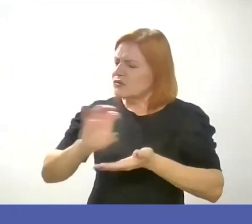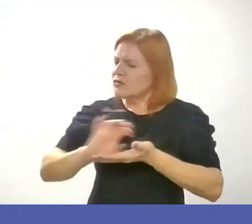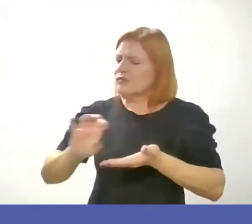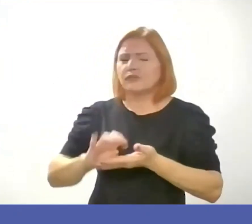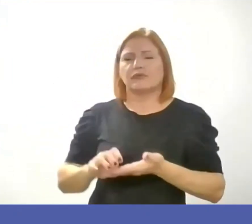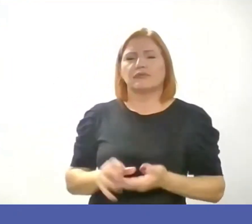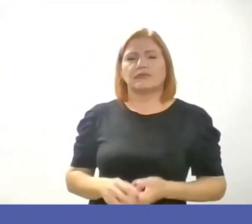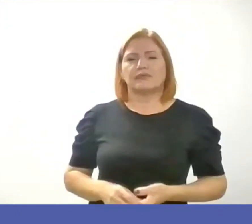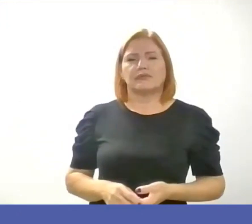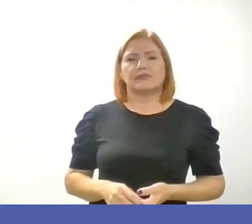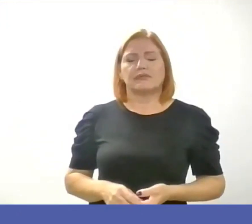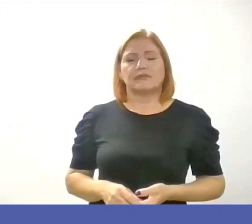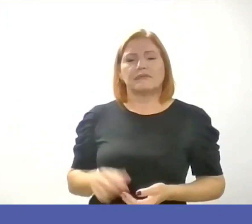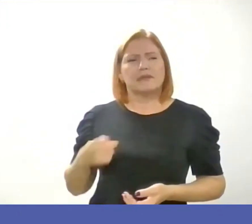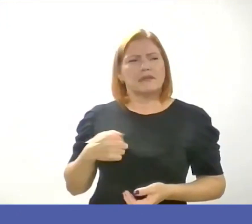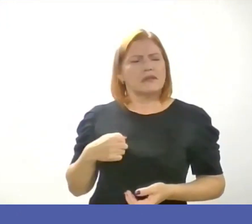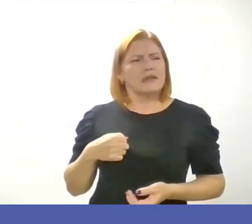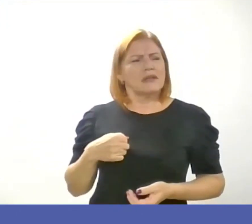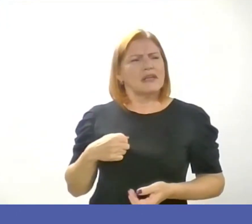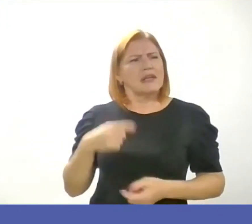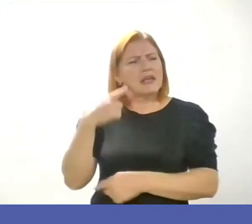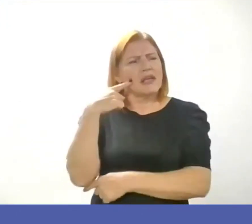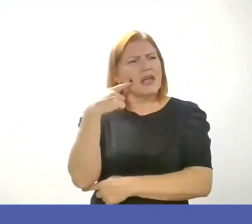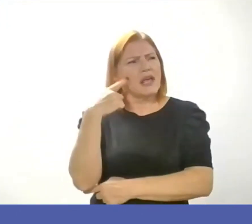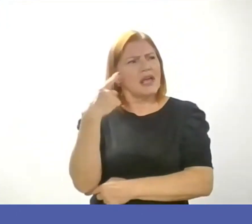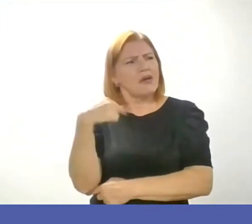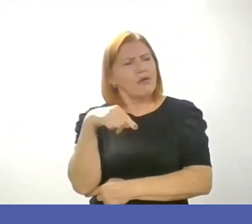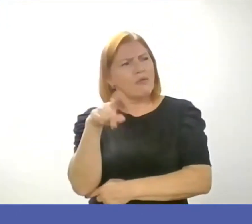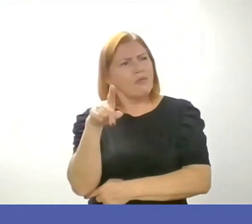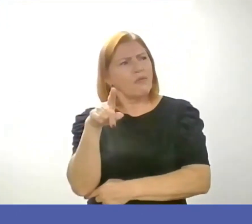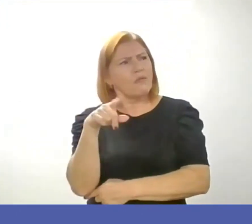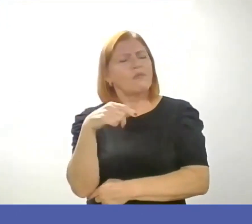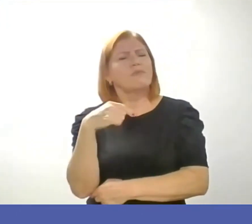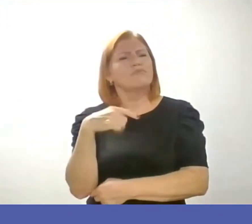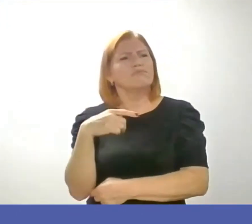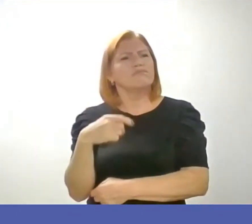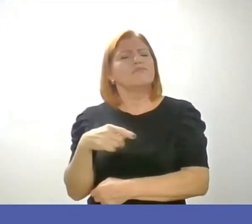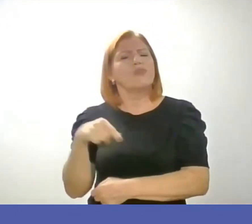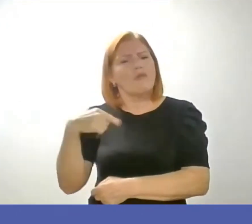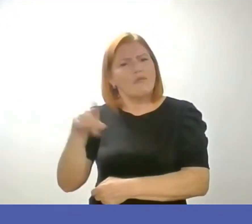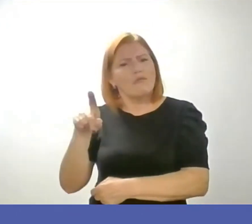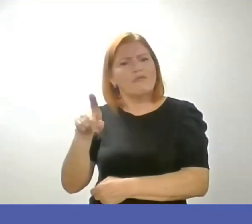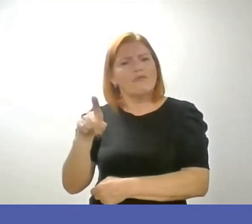eu resolvi sair 1h30 com eles para eu ter um pouco de experiência.